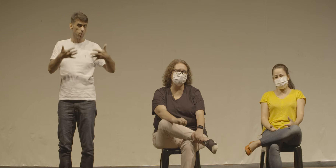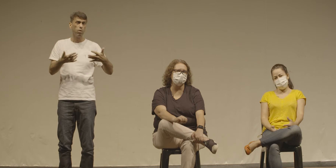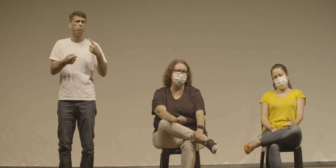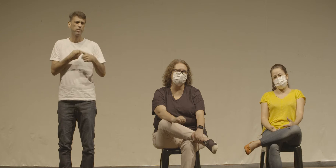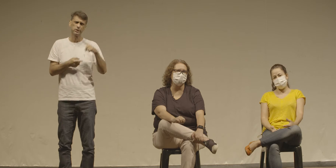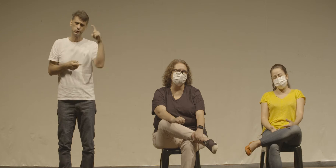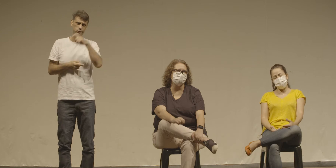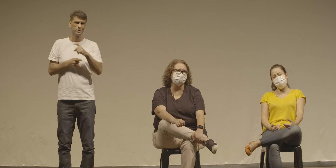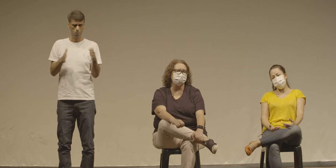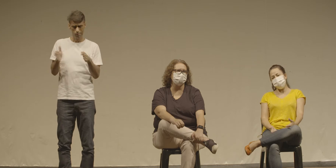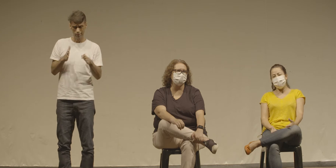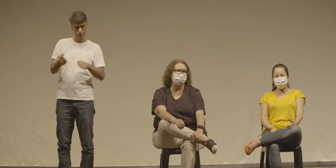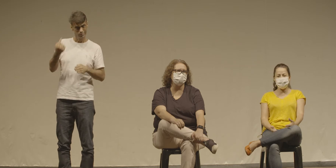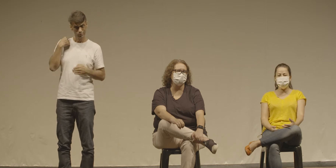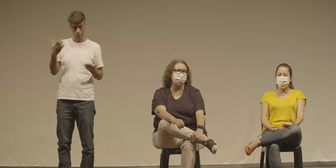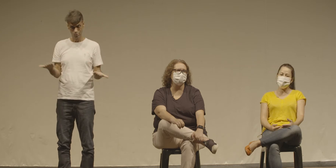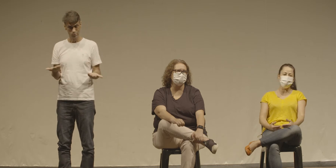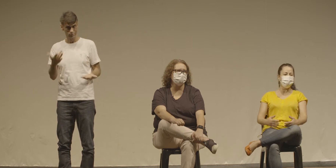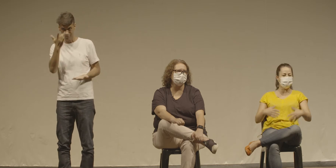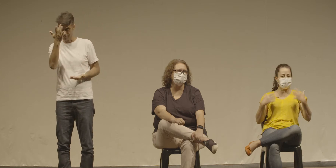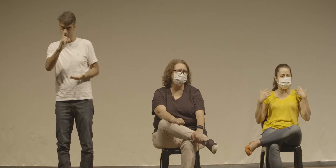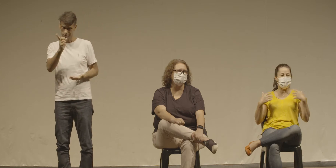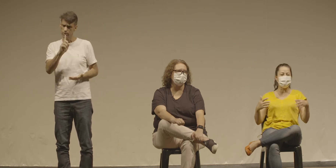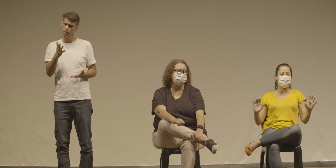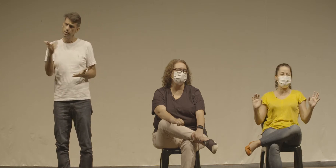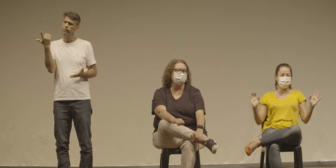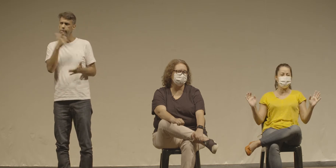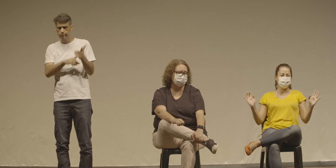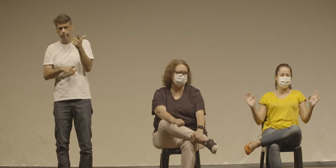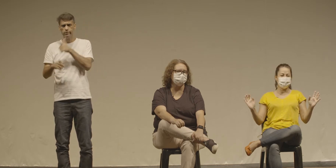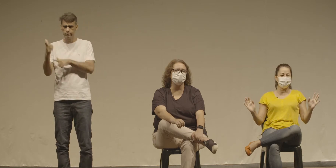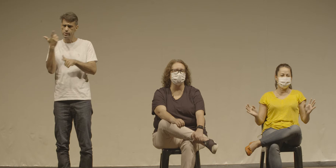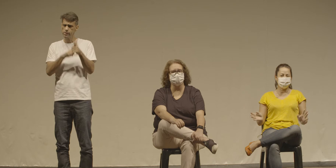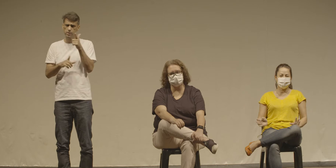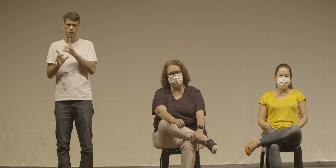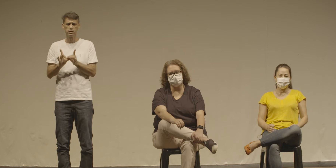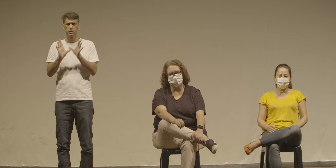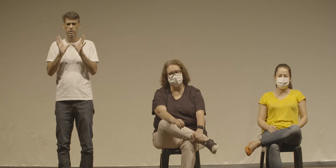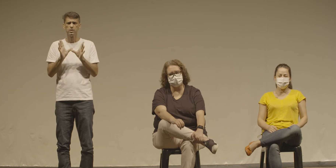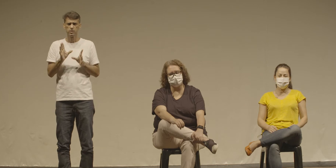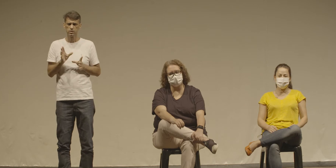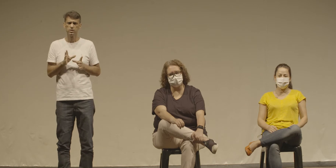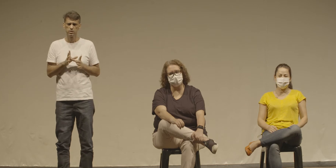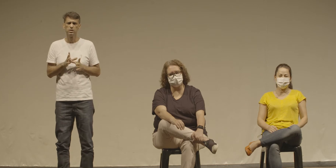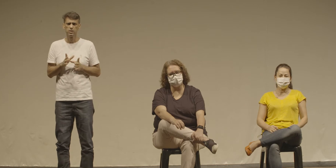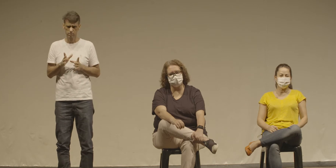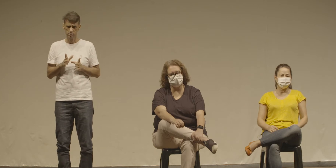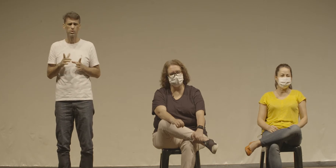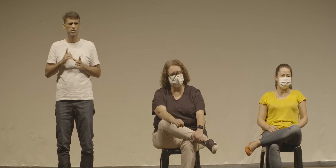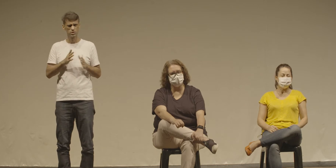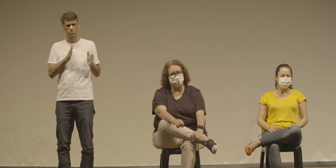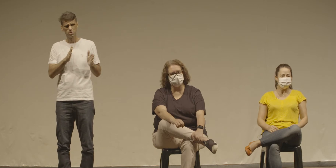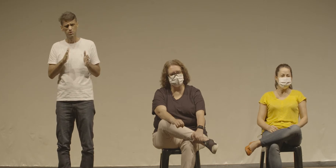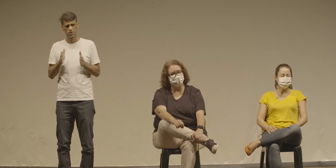muito difícil. Hoje não é fácil, mas a gente tem liberdade. A mulher hoje em dia já passa por bastante etapa, né?